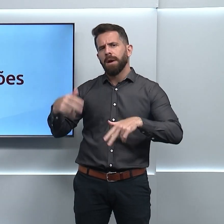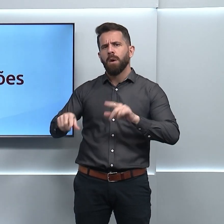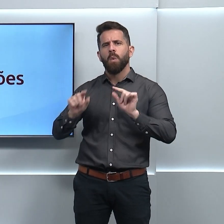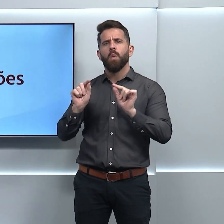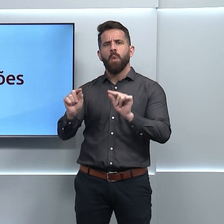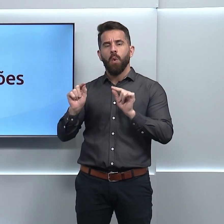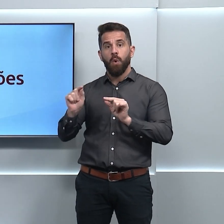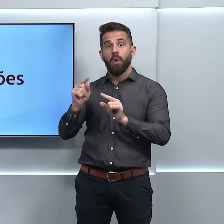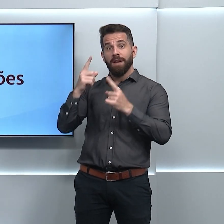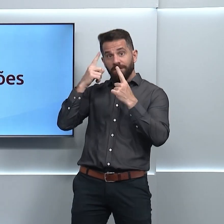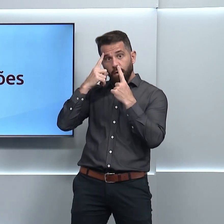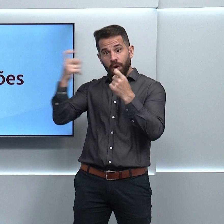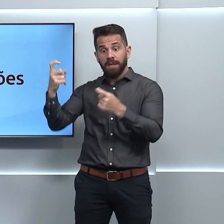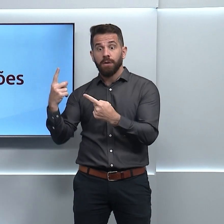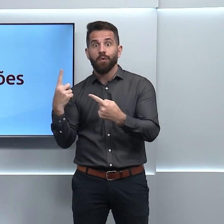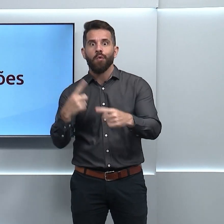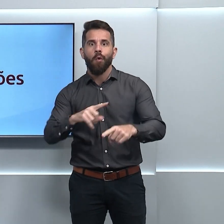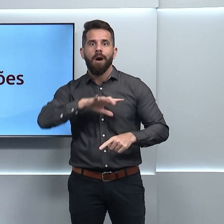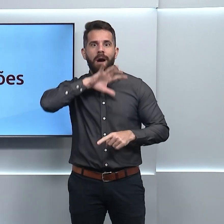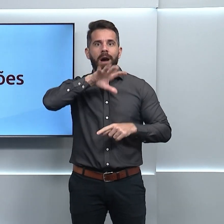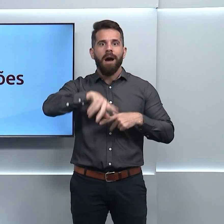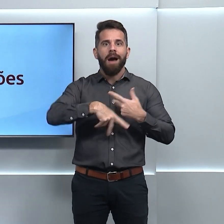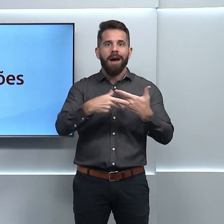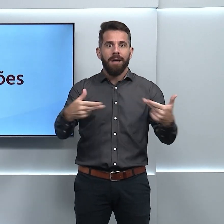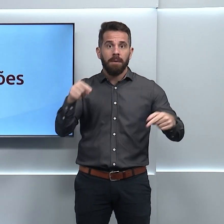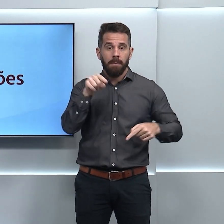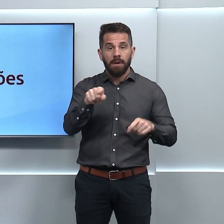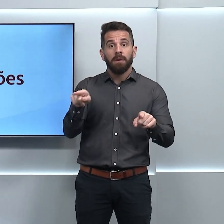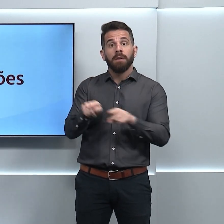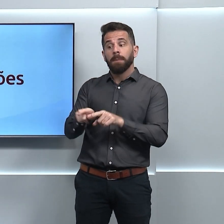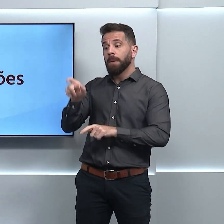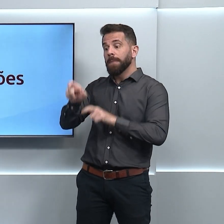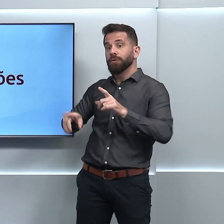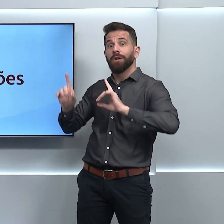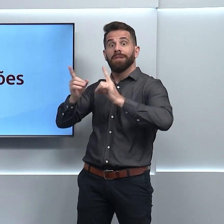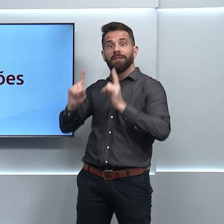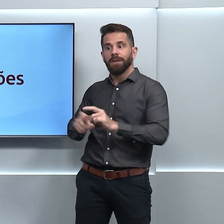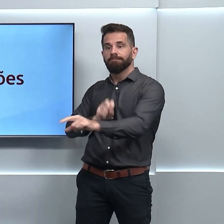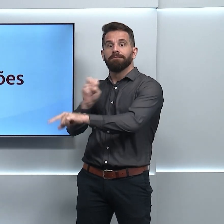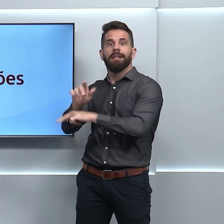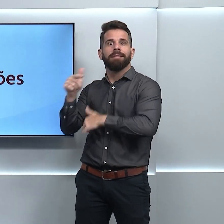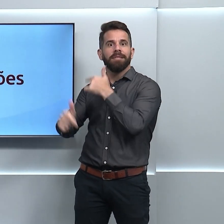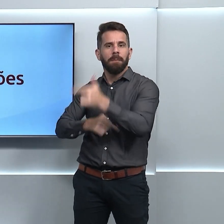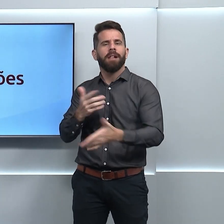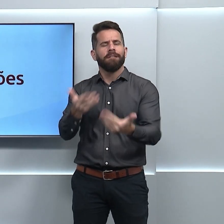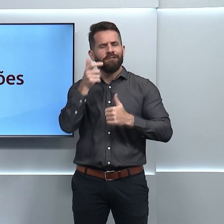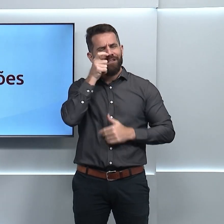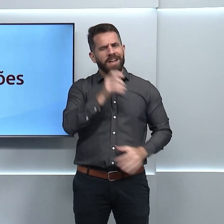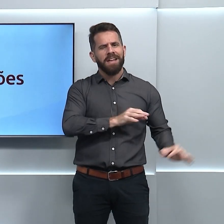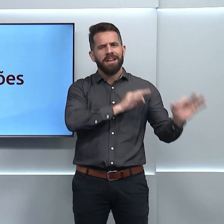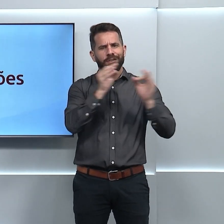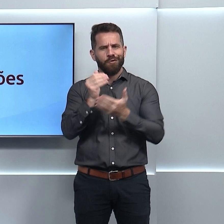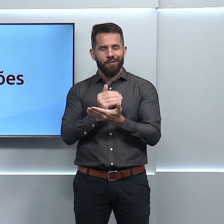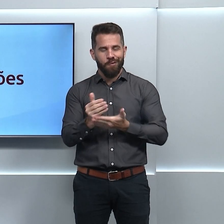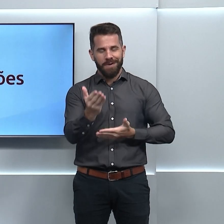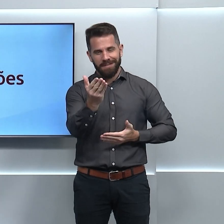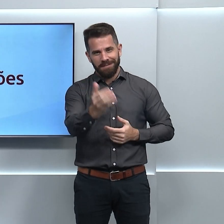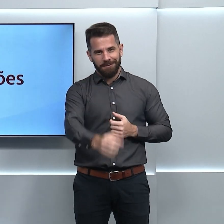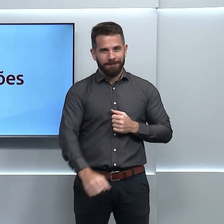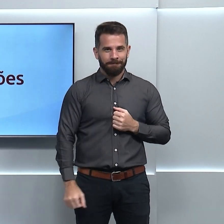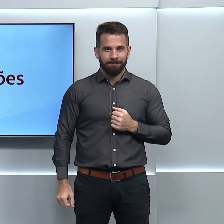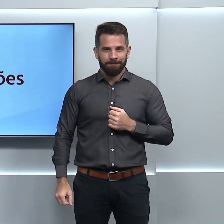contra os animais e também sobre a inserção de pessoas com deficiência no mercado de trabalho. Vem com a gente, o programa já está no